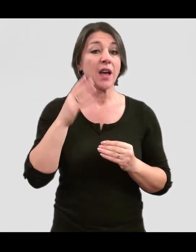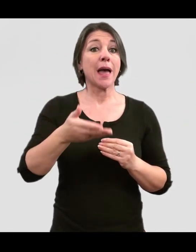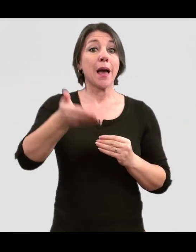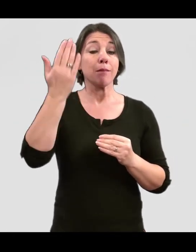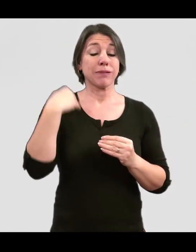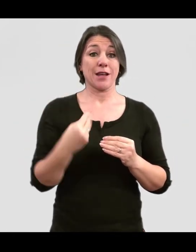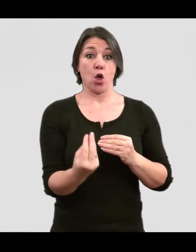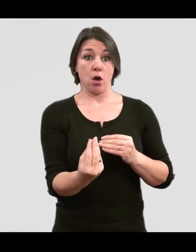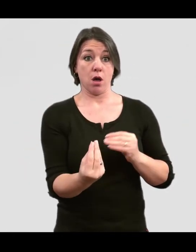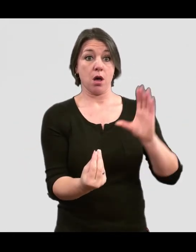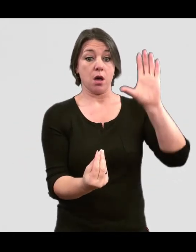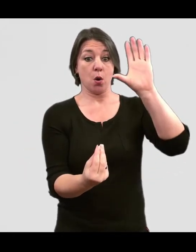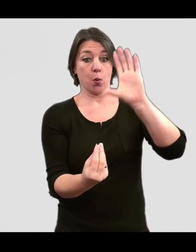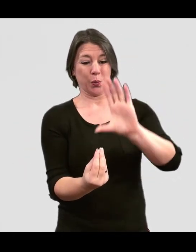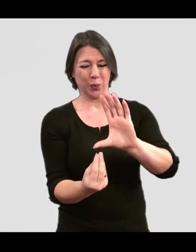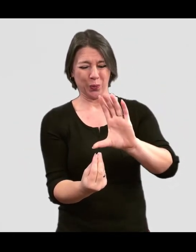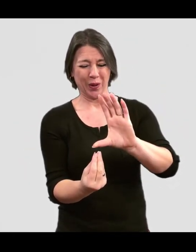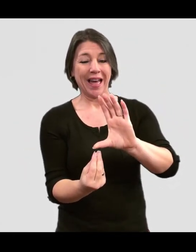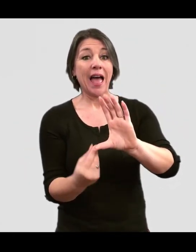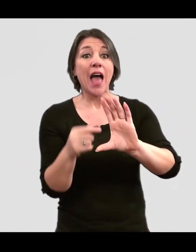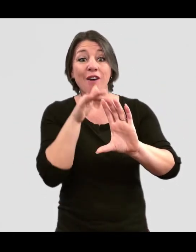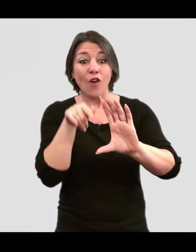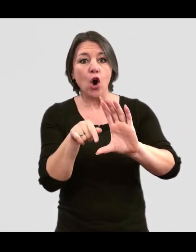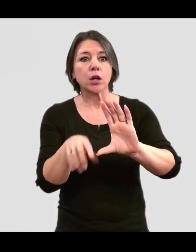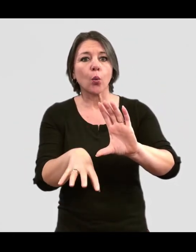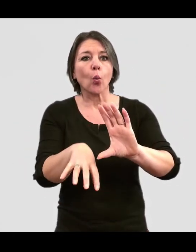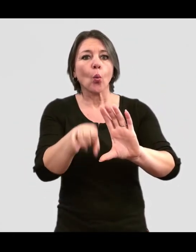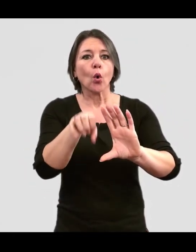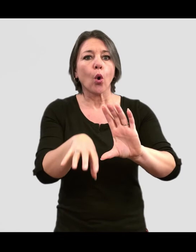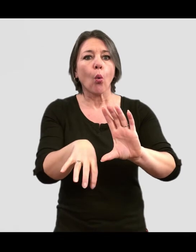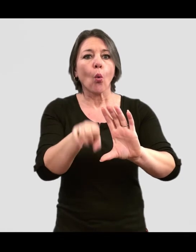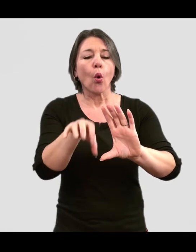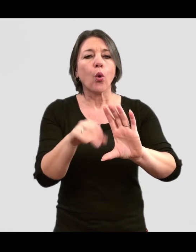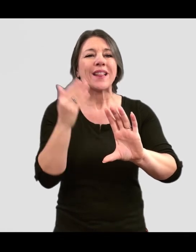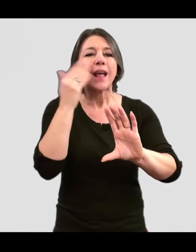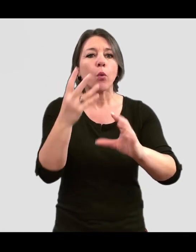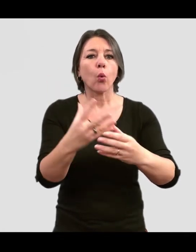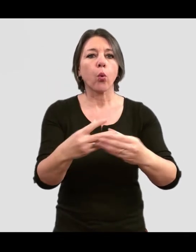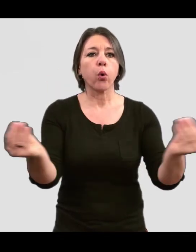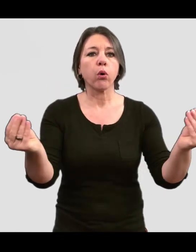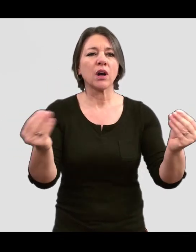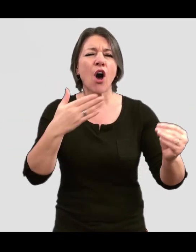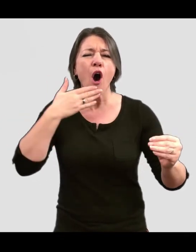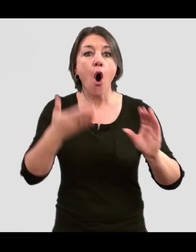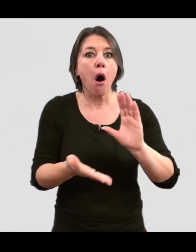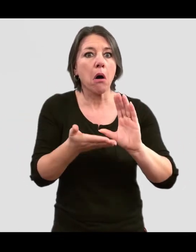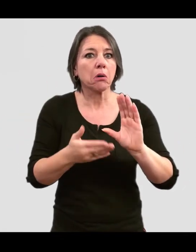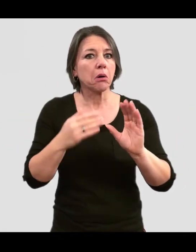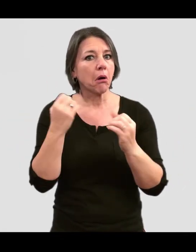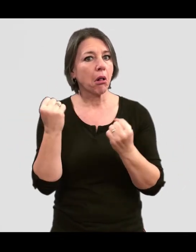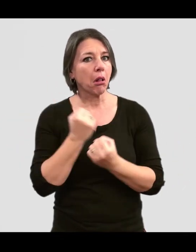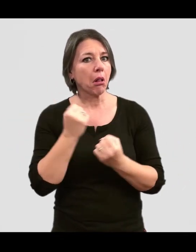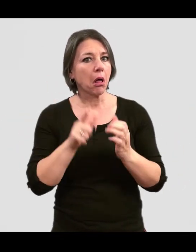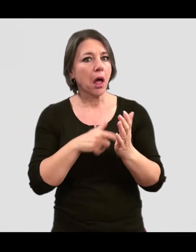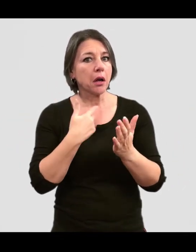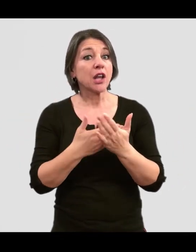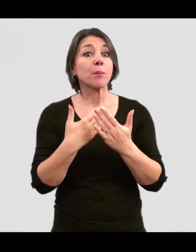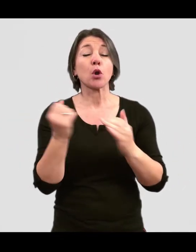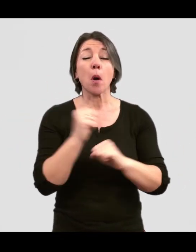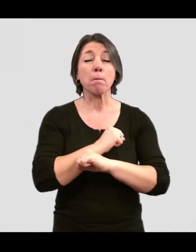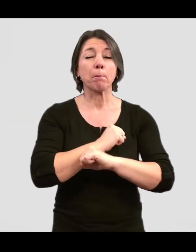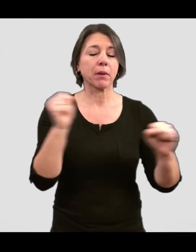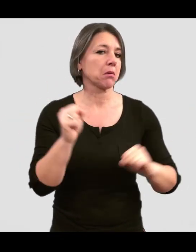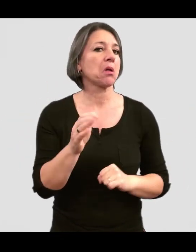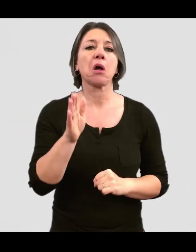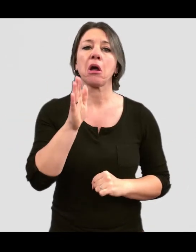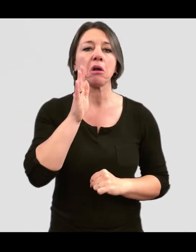gumy, tak odvádí z ní to teplo do sebe relativně rychle a ten plamen nestihne propálit